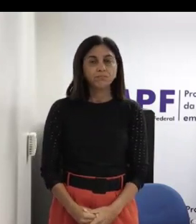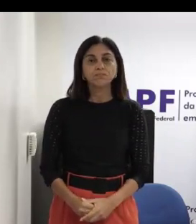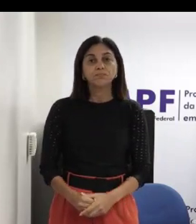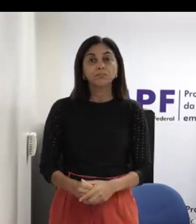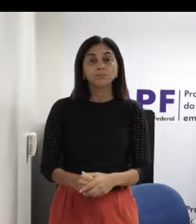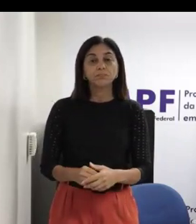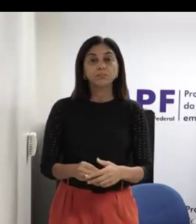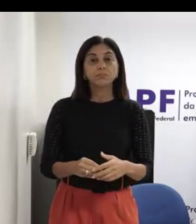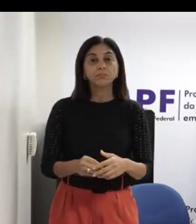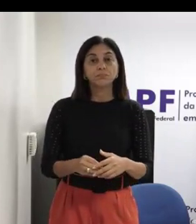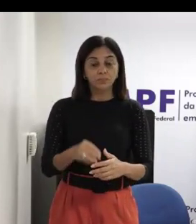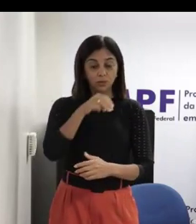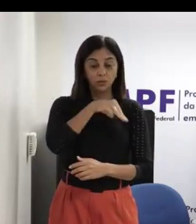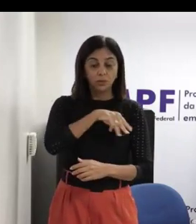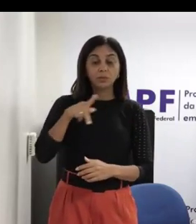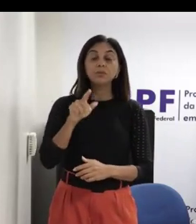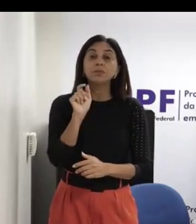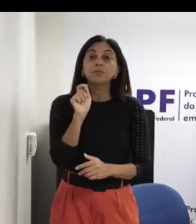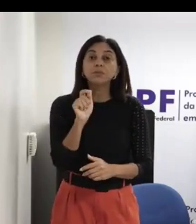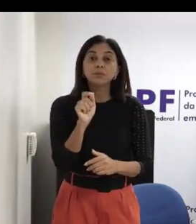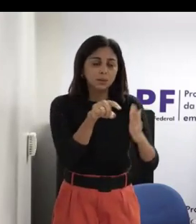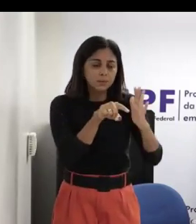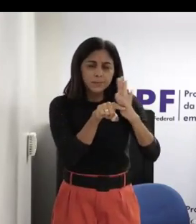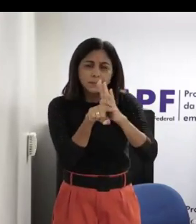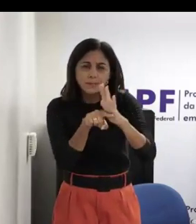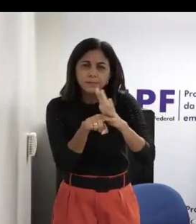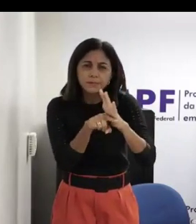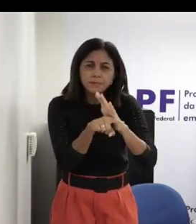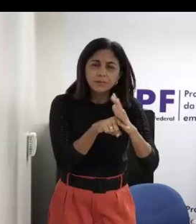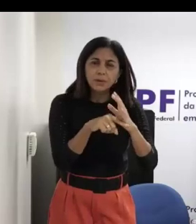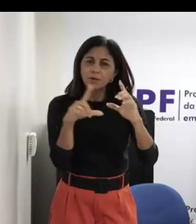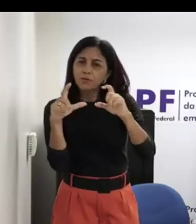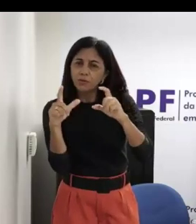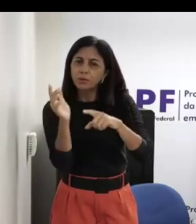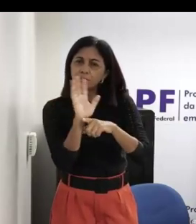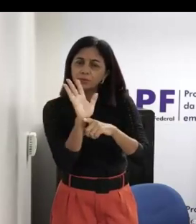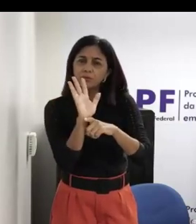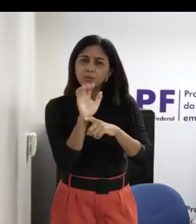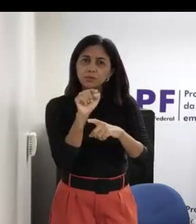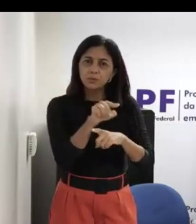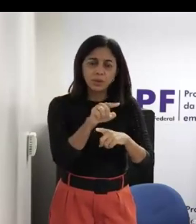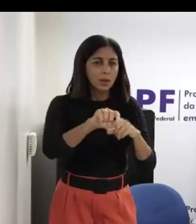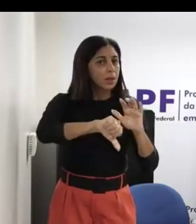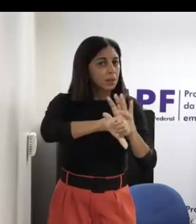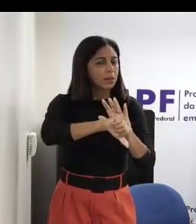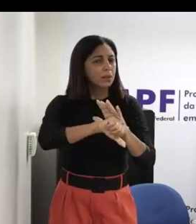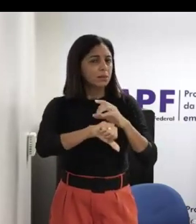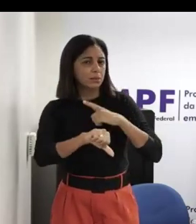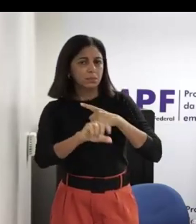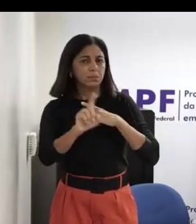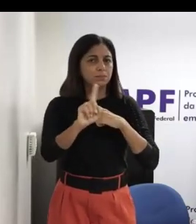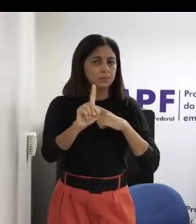ponto crítico para nós fazermos um ponto que não tá no slide mas que o o o Dr Eitor Caldas o